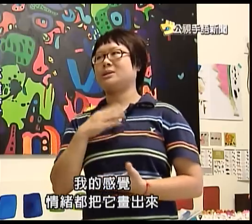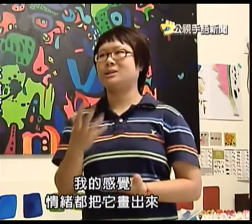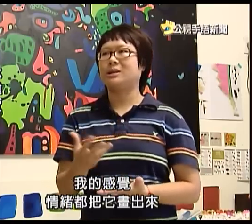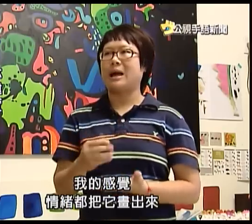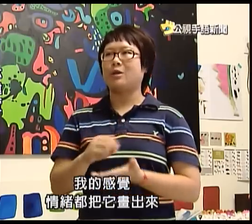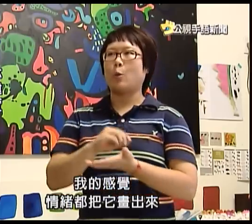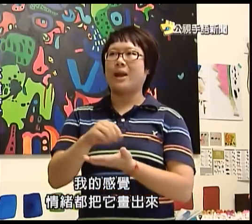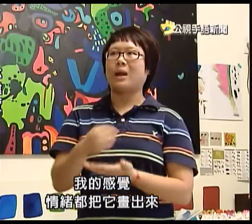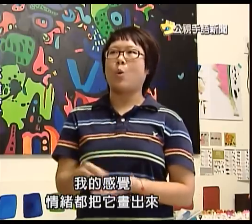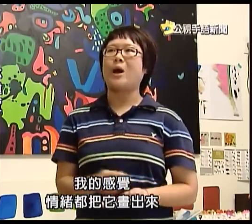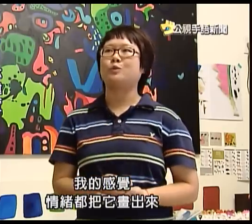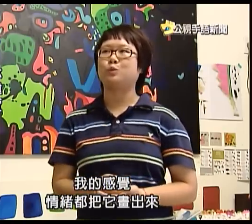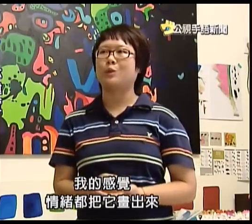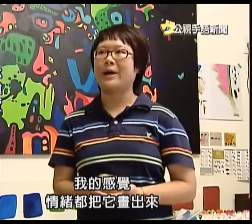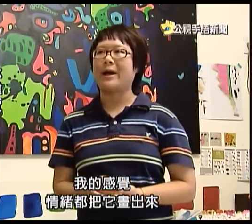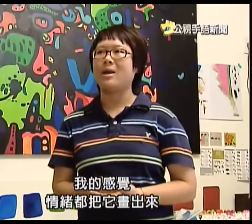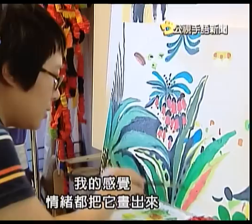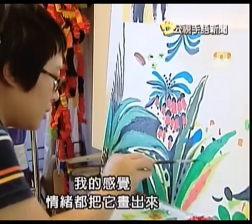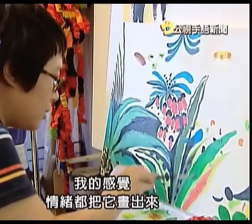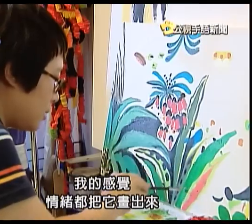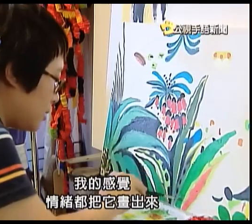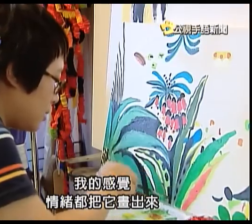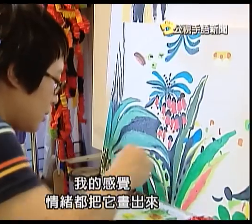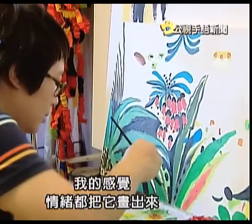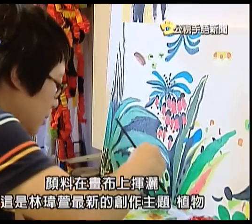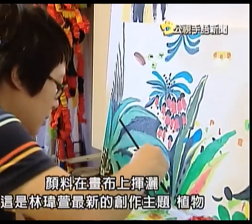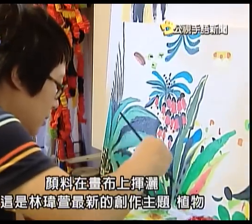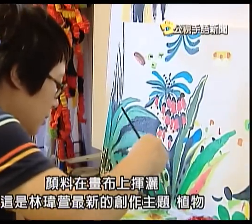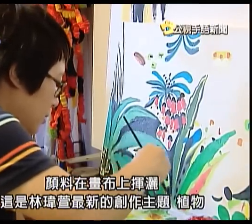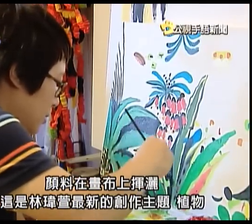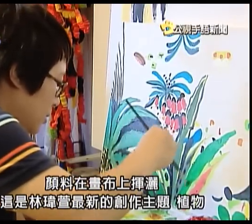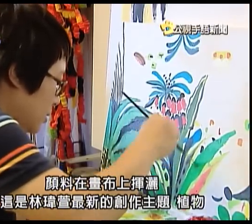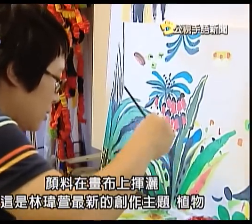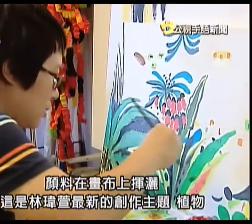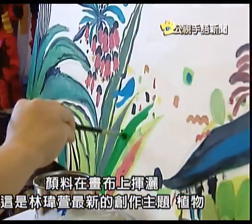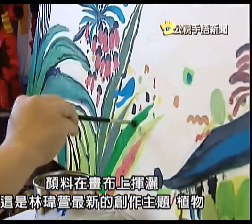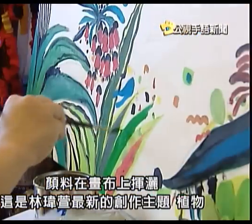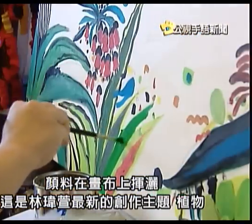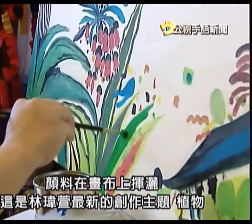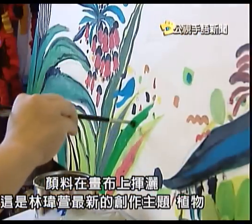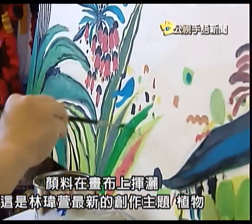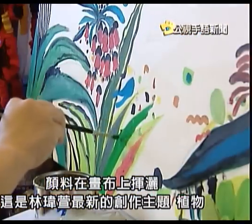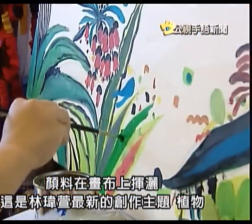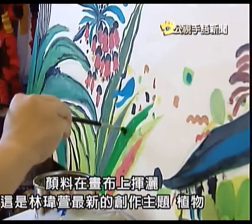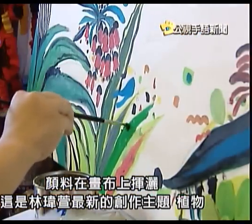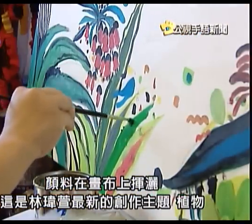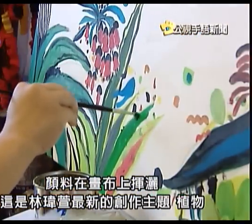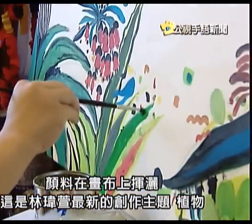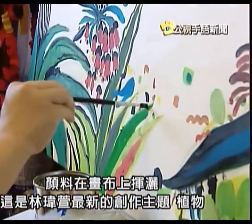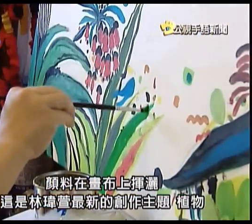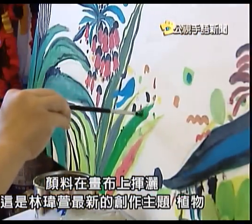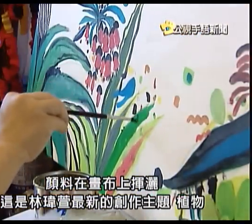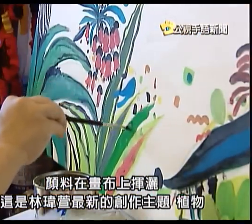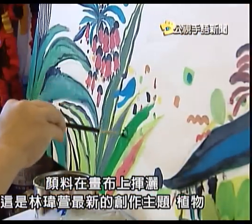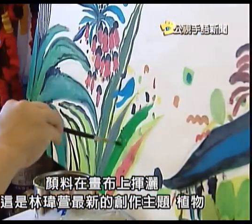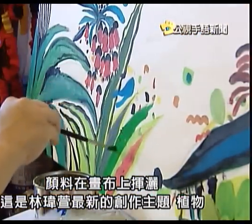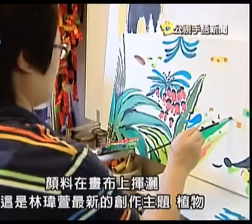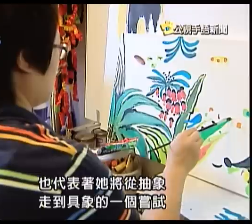感都把它画出来。 颜料在画布上挥洒，这是林伟轩最新的主题——植物，也代表着